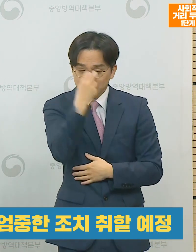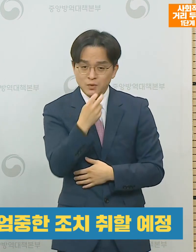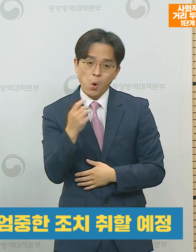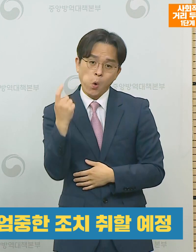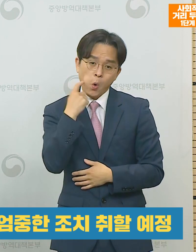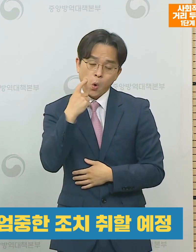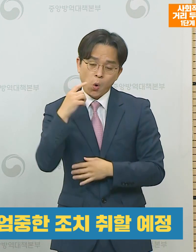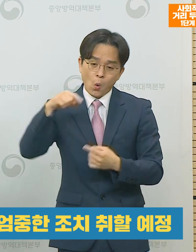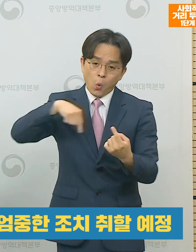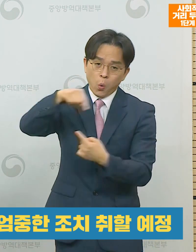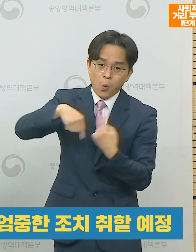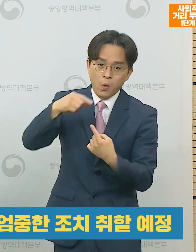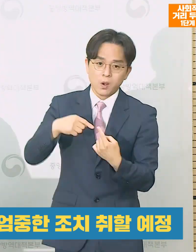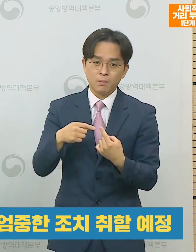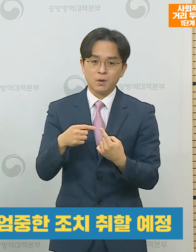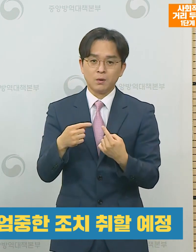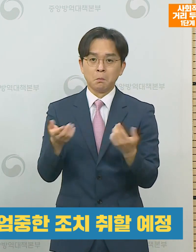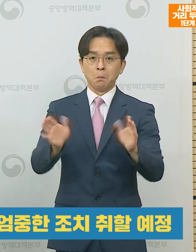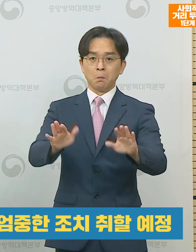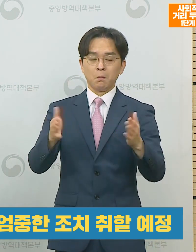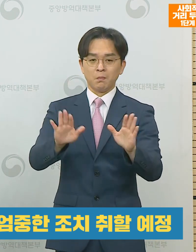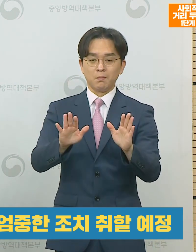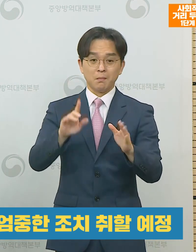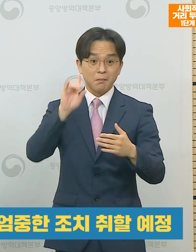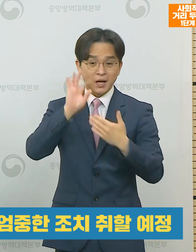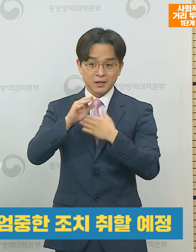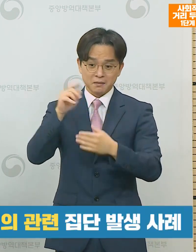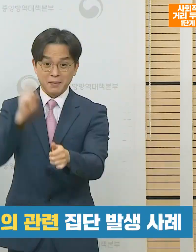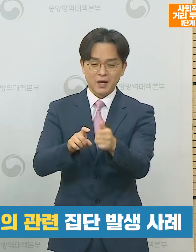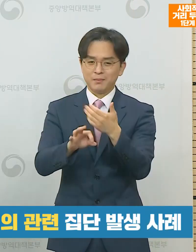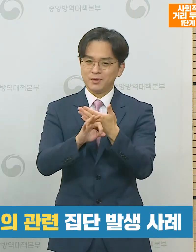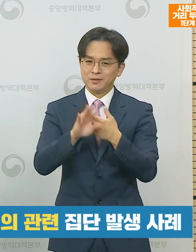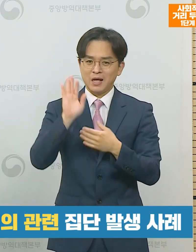구상권 청구 등의 엄정한 조치를 취할 예정입니다.